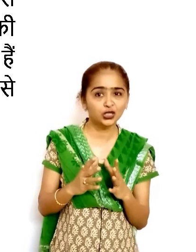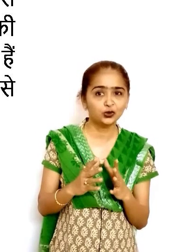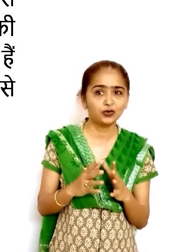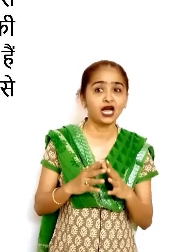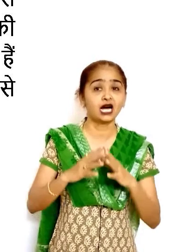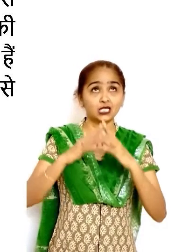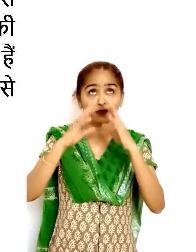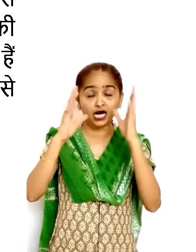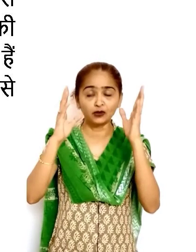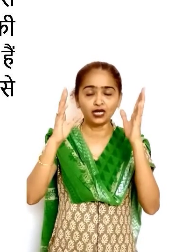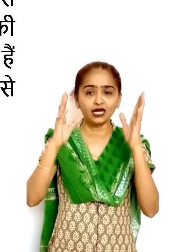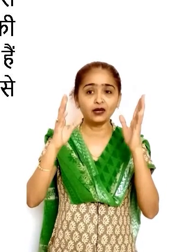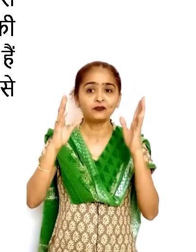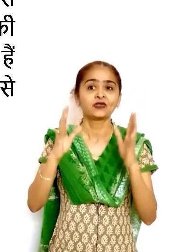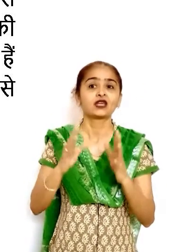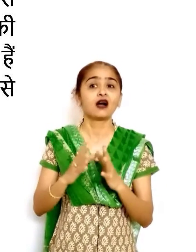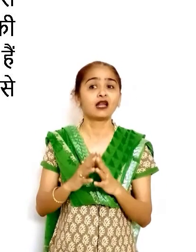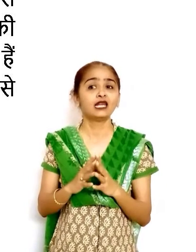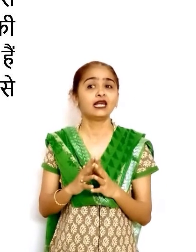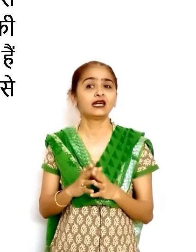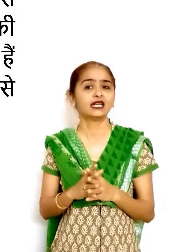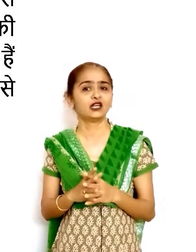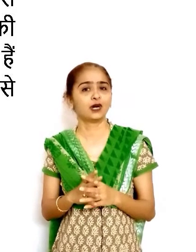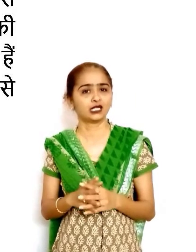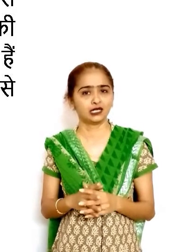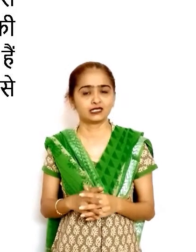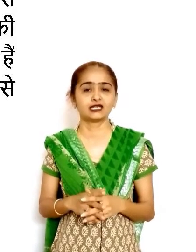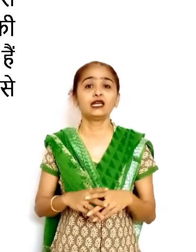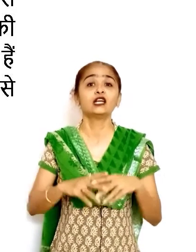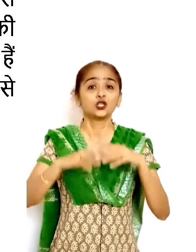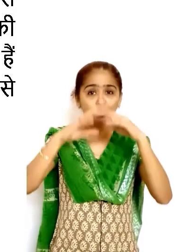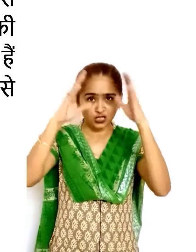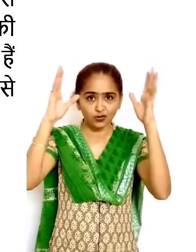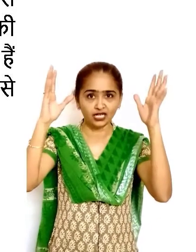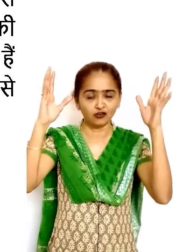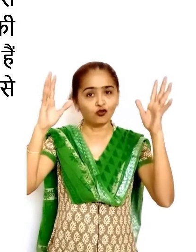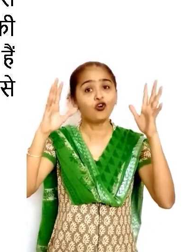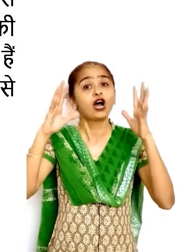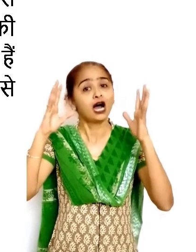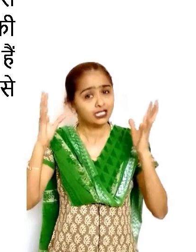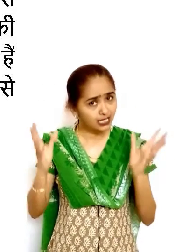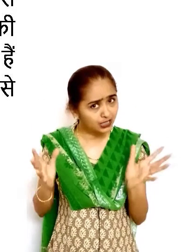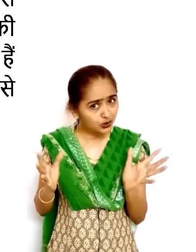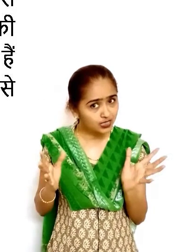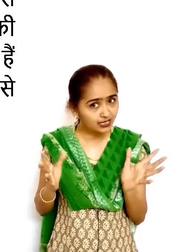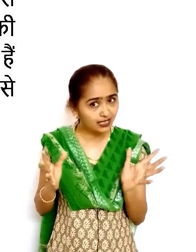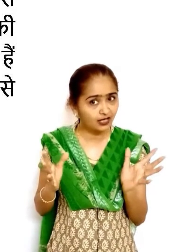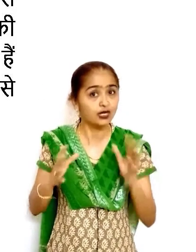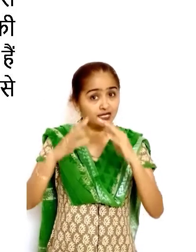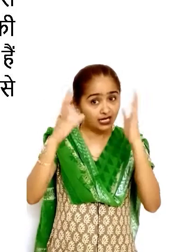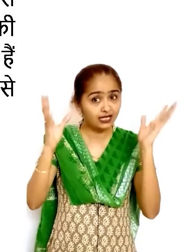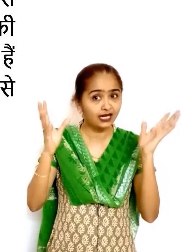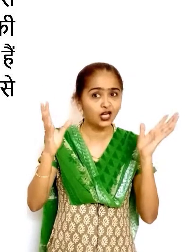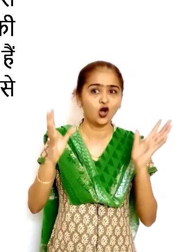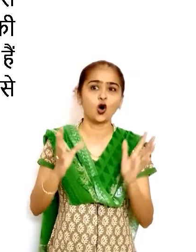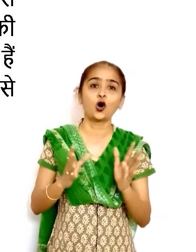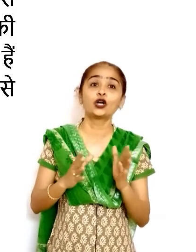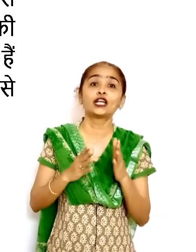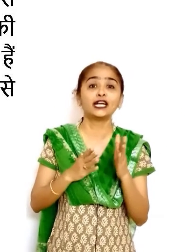ऋतु में आसमान में काले घने बादल से जो आसमान है वो आच्छादित हो जाता है, भर जाता है, और